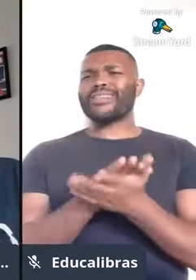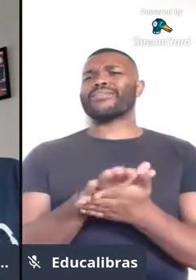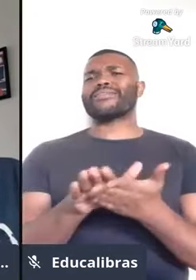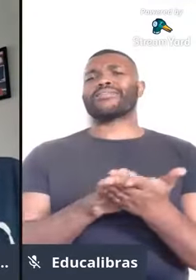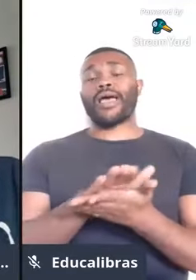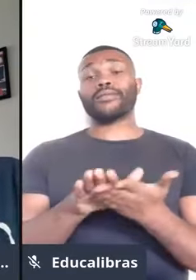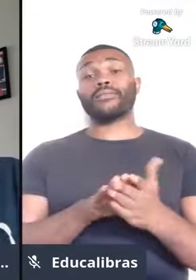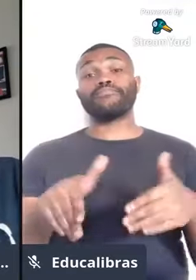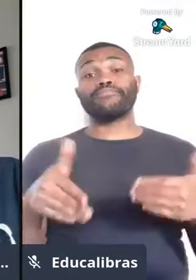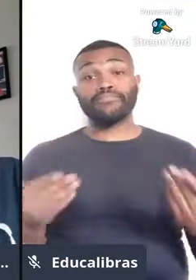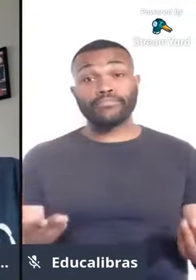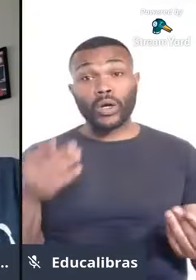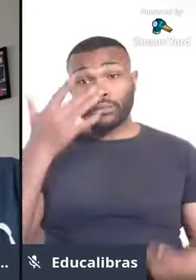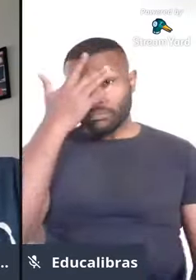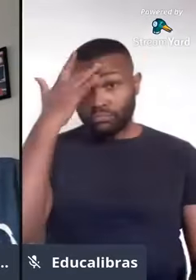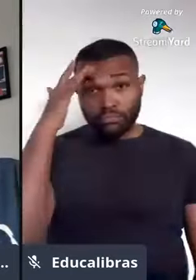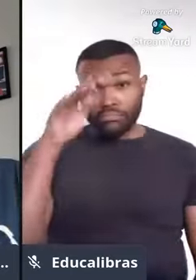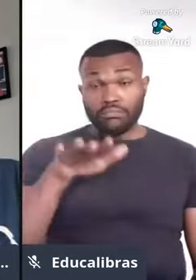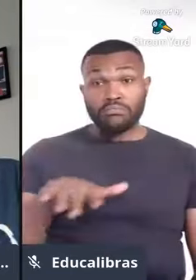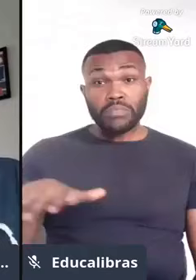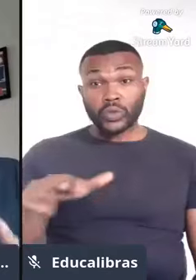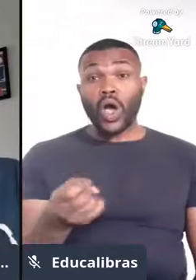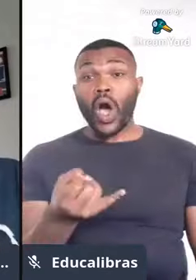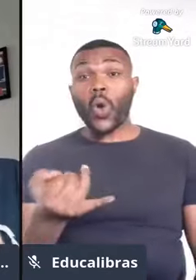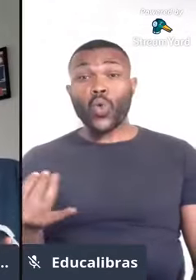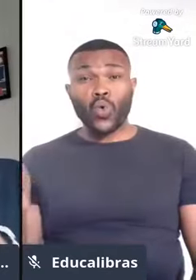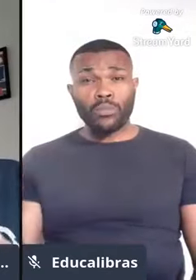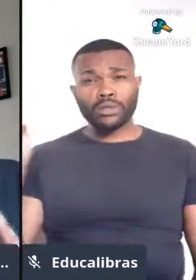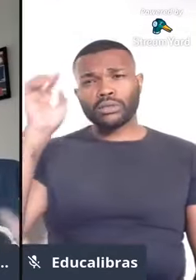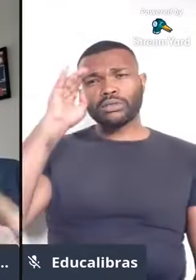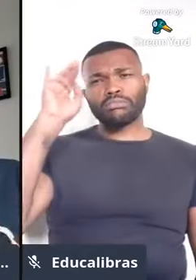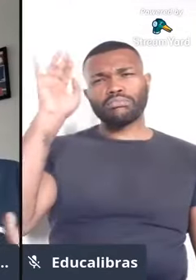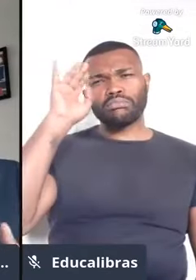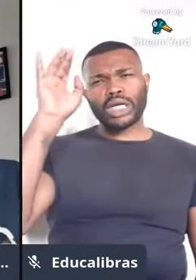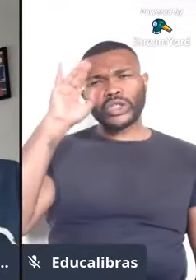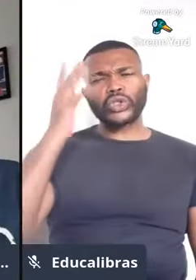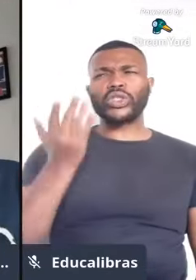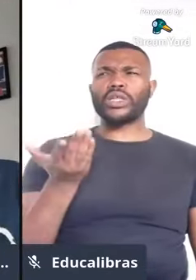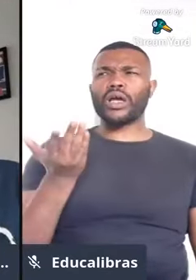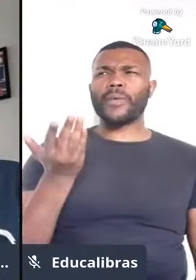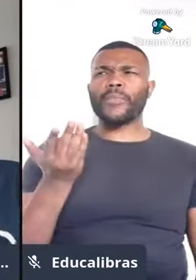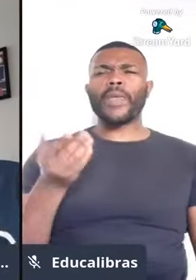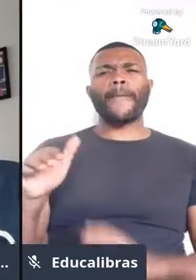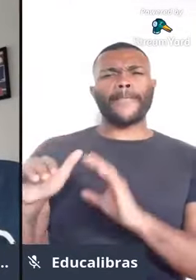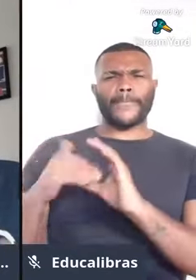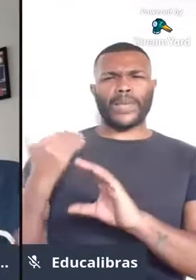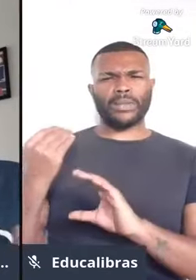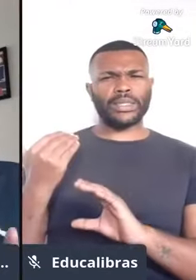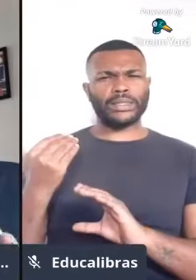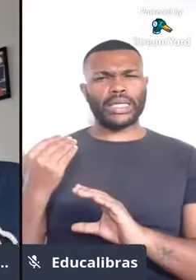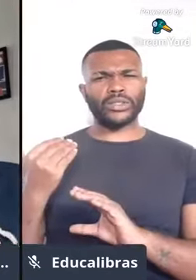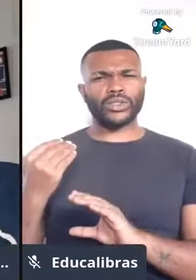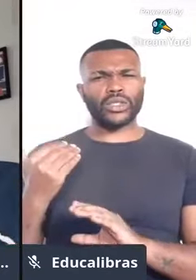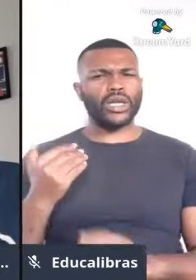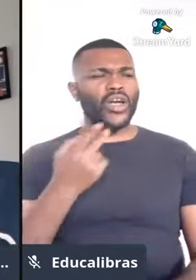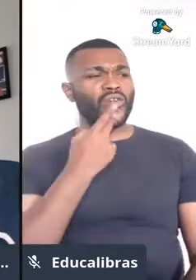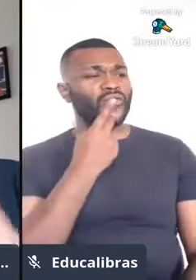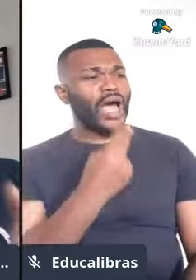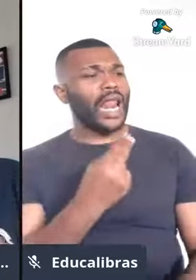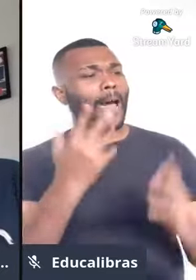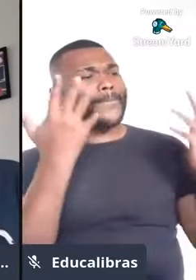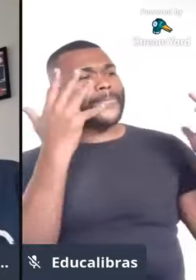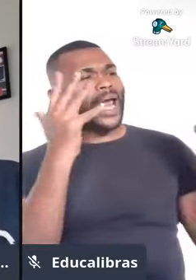pessoas, volta e meia, me imaginam e abordam, me mandam mensagem com vocês, parabéns à equipe